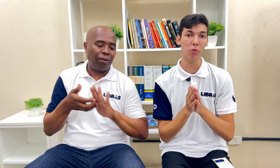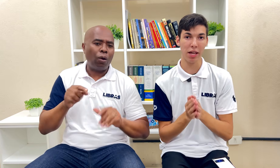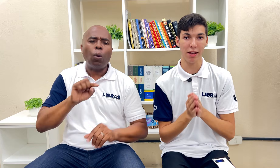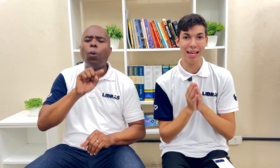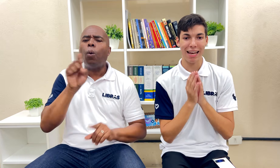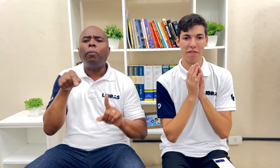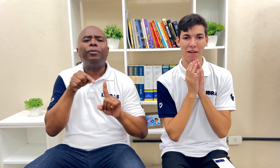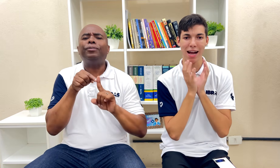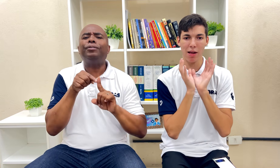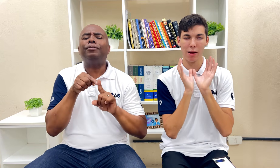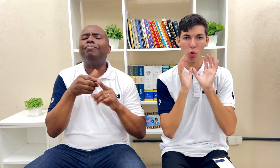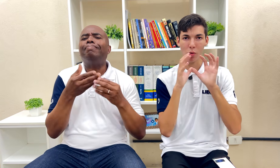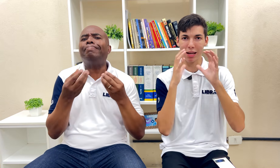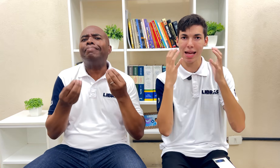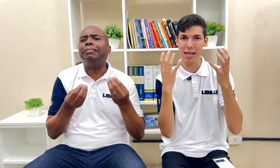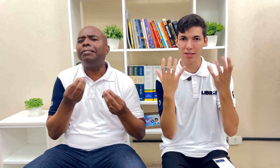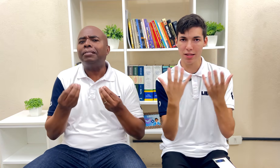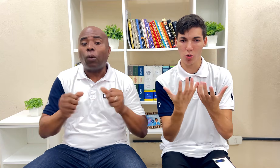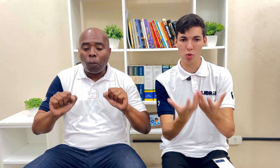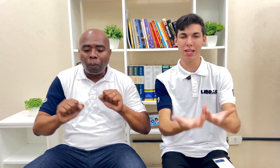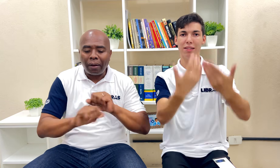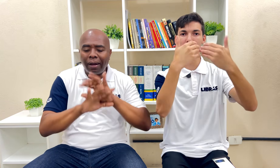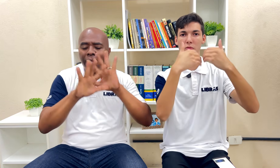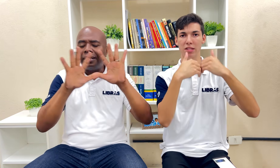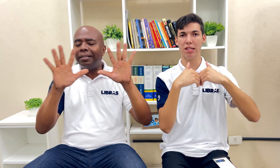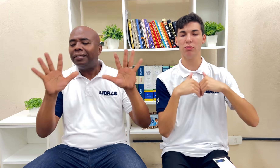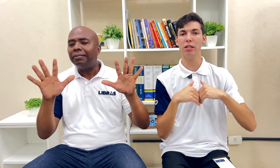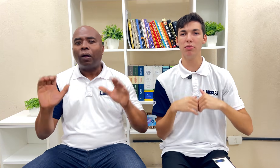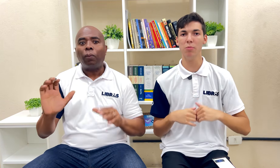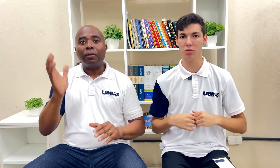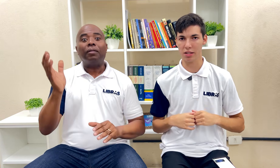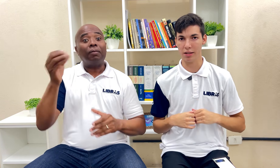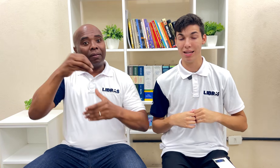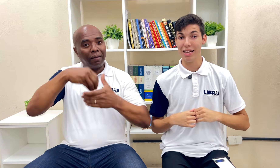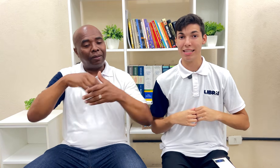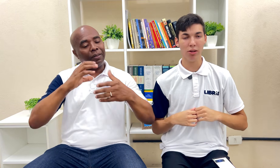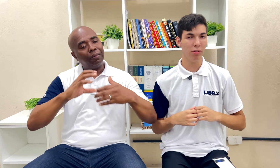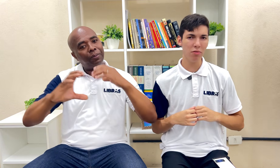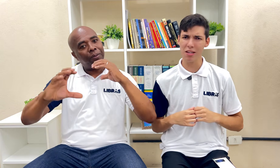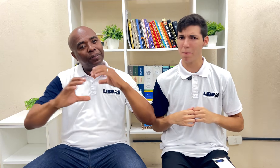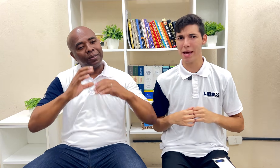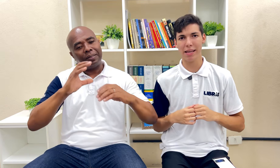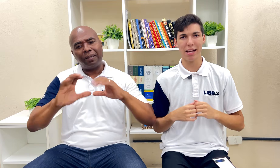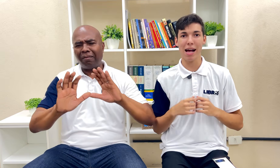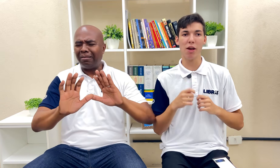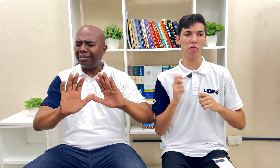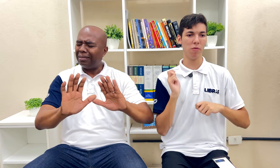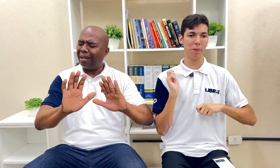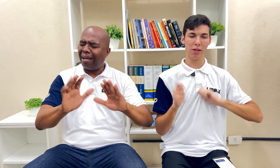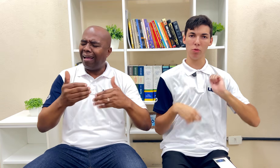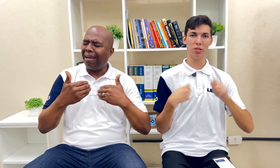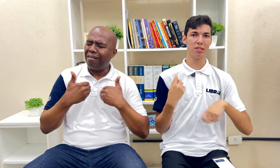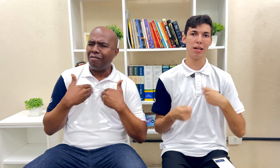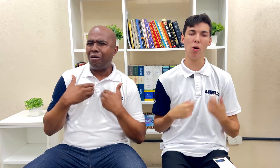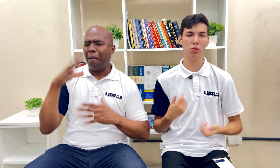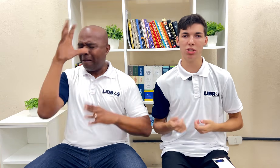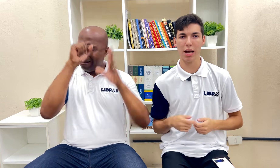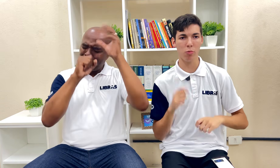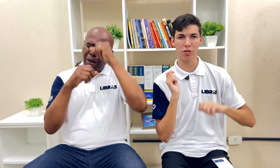quê? Levar com clareza o que está acontecendo dentro da música. Então não se apeguem a, eu vou aprender um monte de sinal, quando chegar a música eu vou